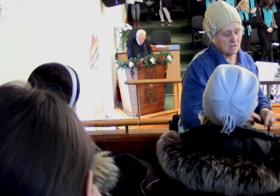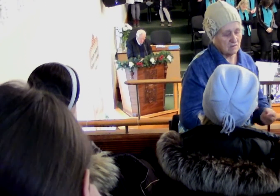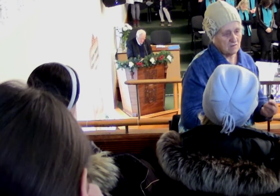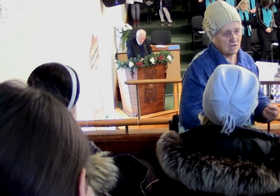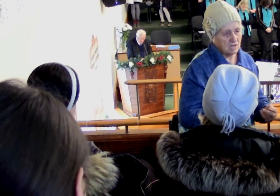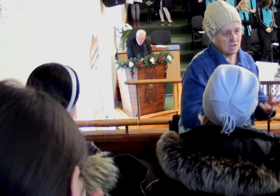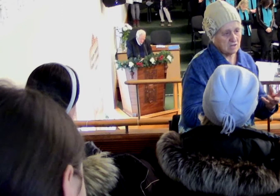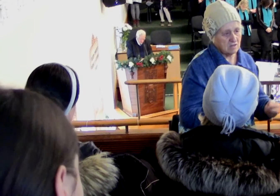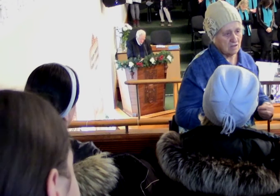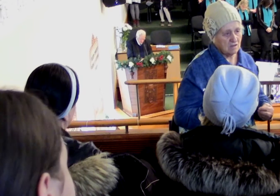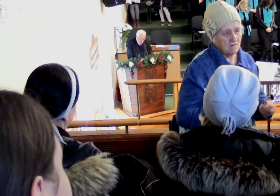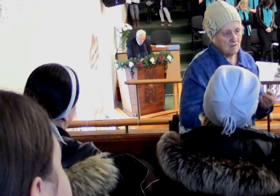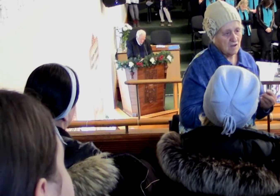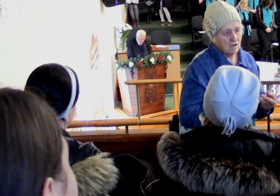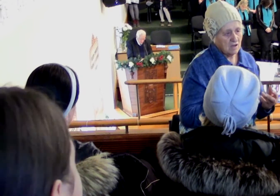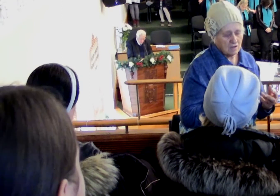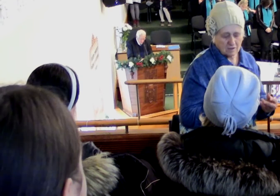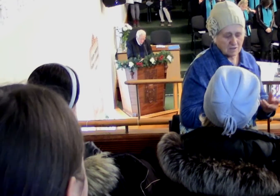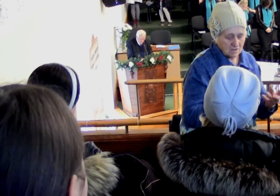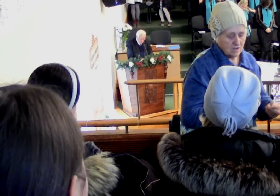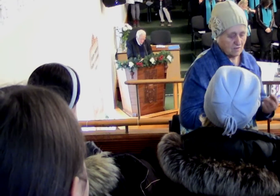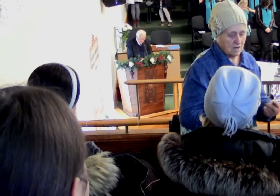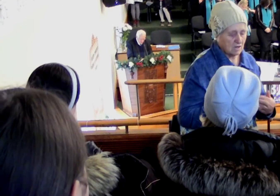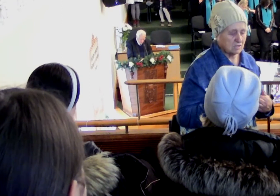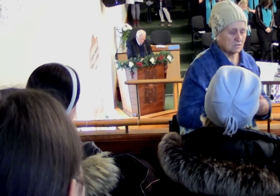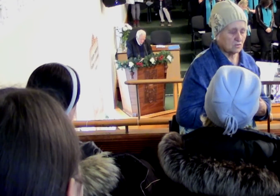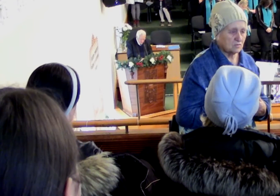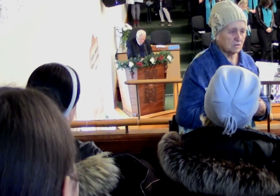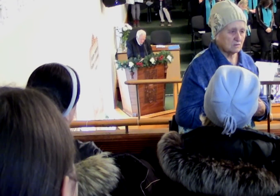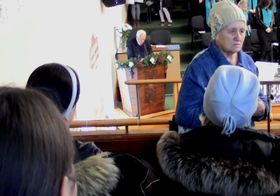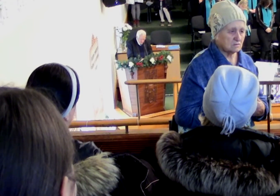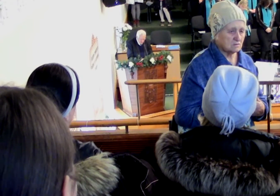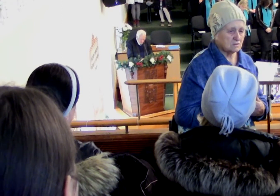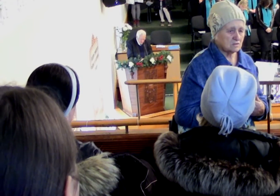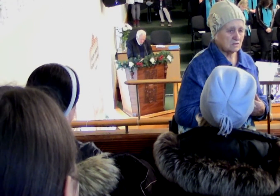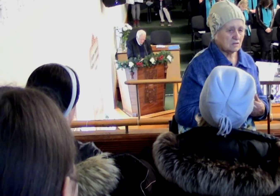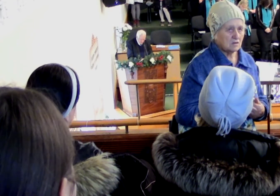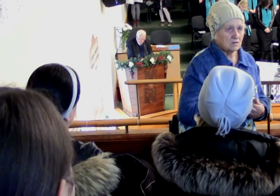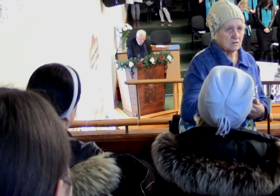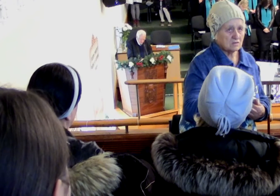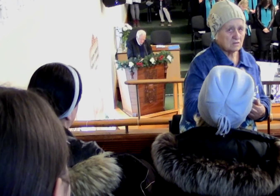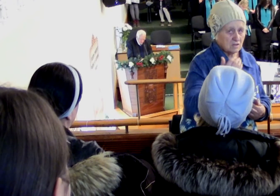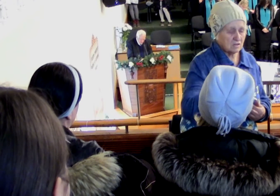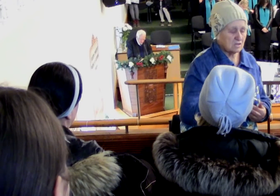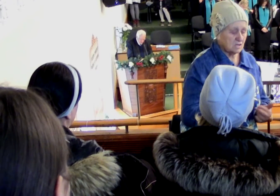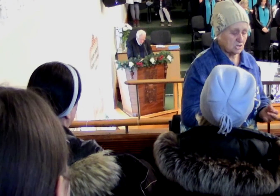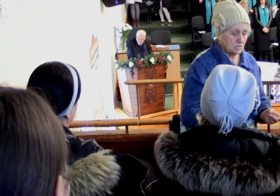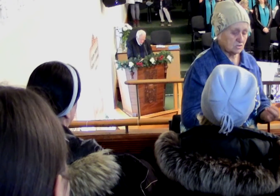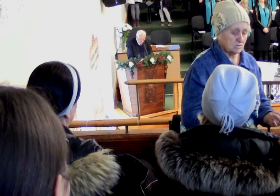вечное страдание, остаться для посуждения. Сегодня Ты предлагаешь спасение,